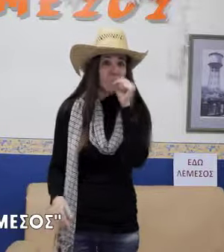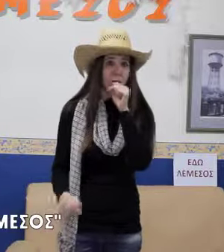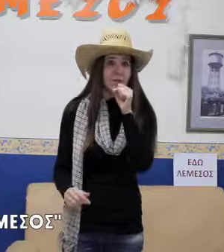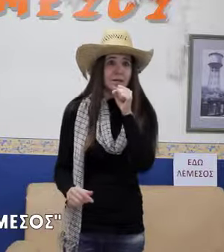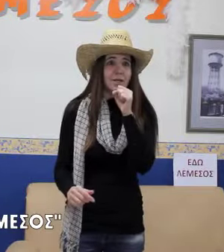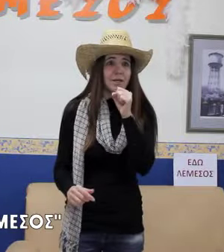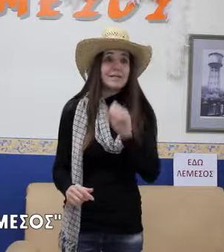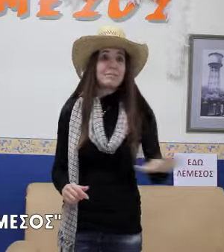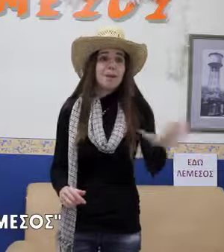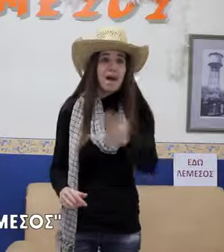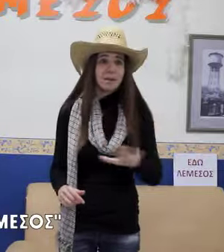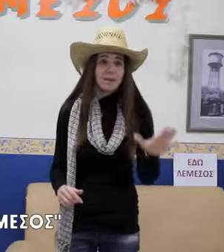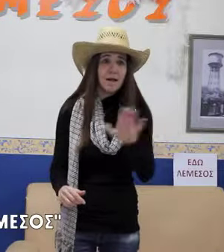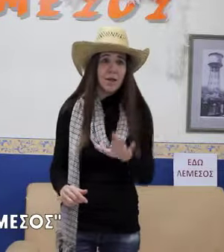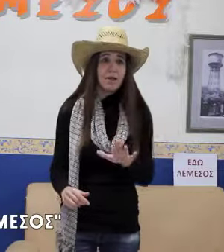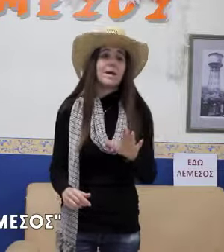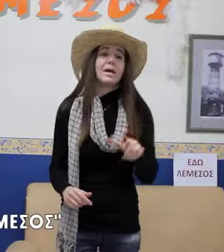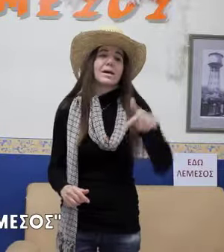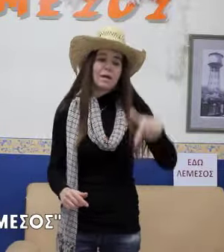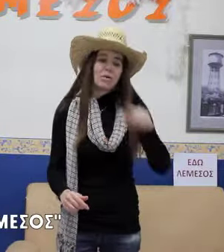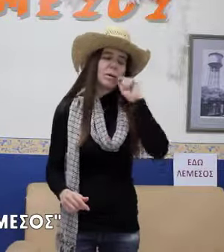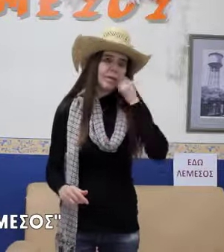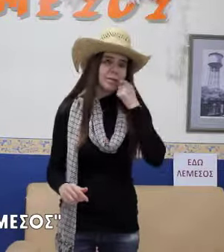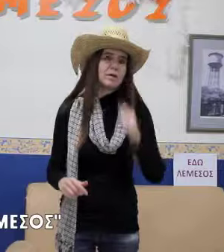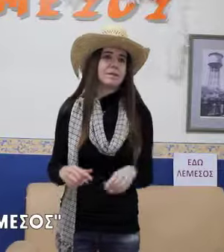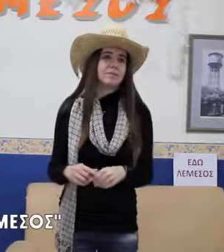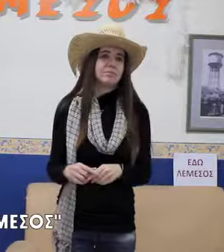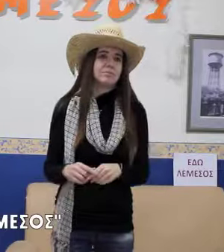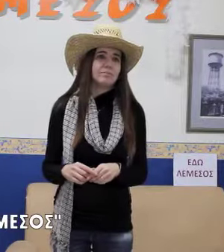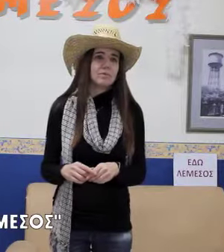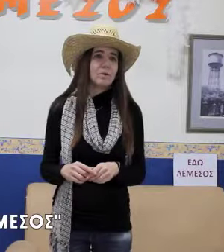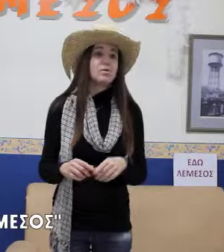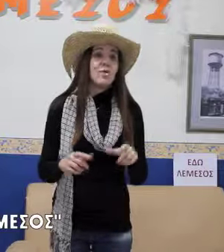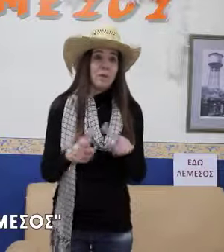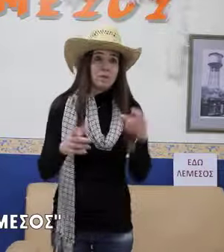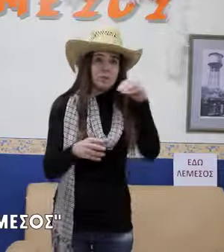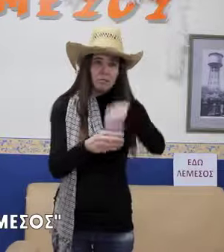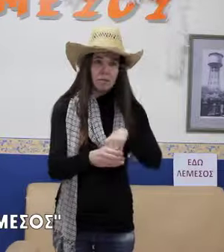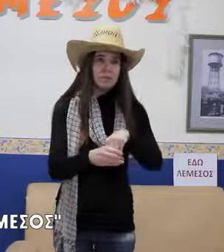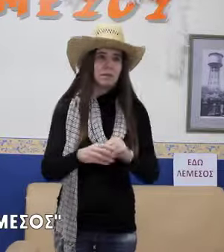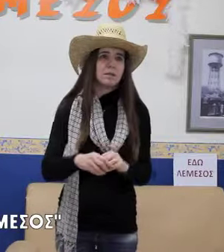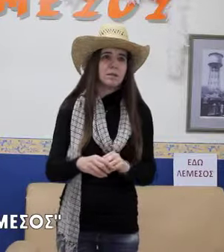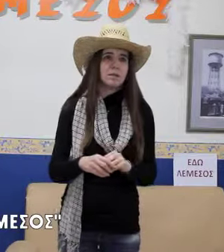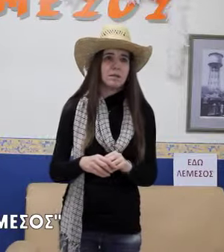στην πλατεία Γρηγόρη Αυξεντίου το φωνητικό σχήμα Γεωργίας